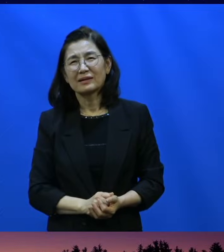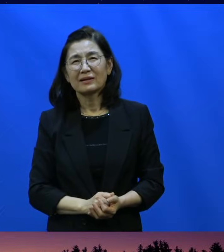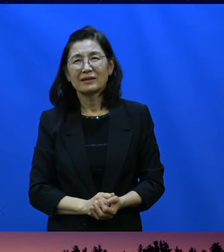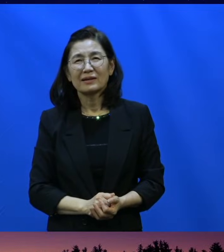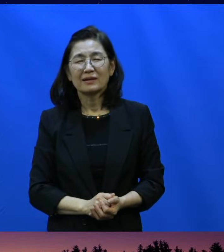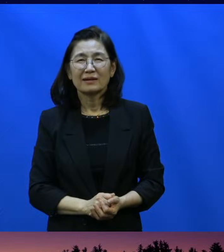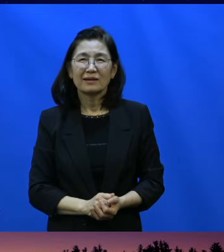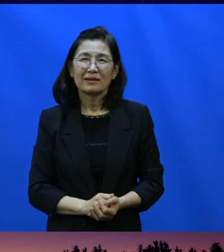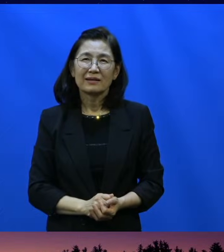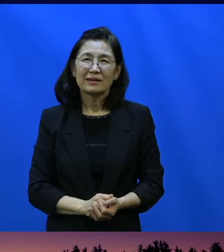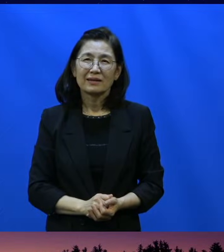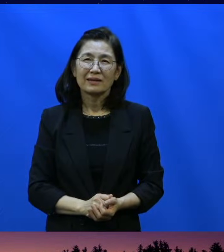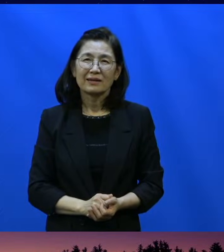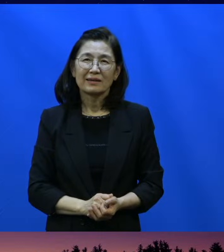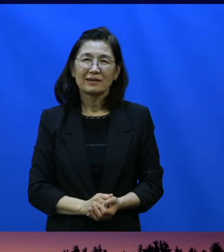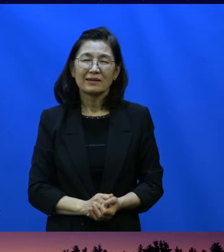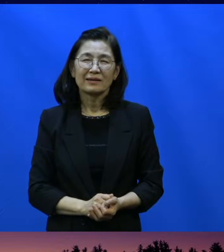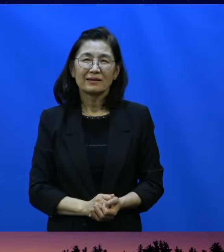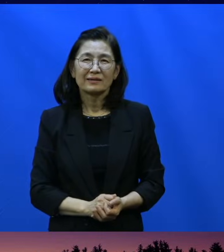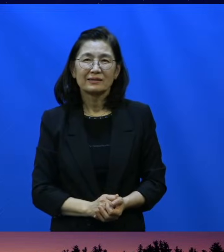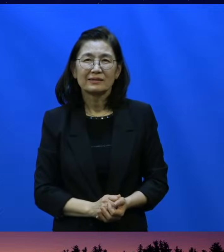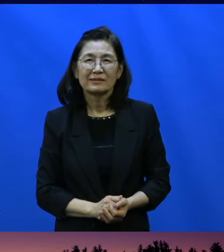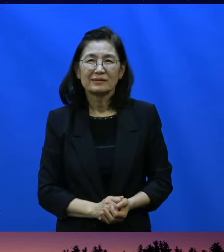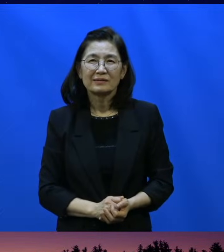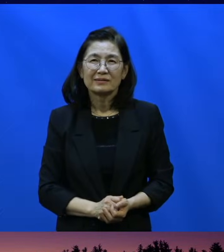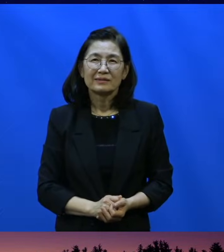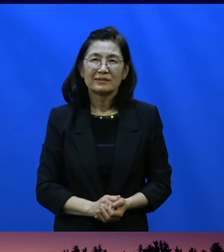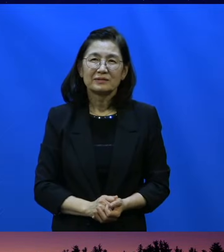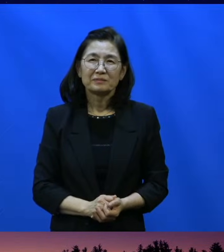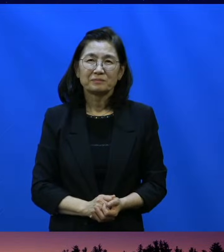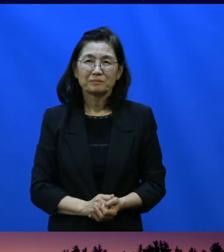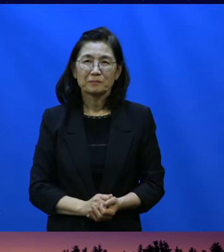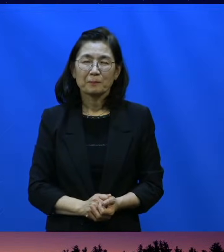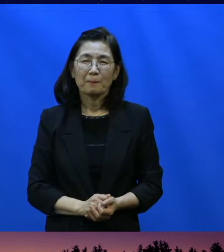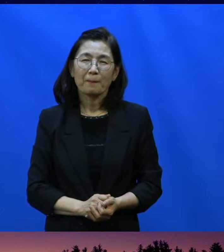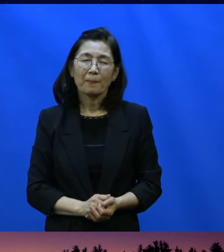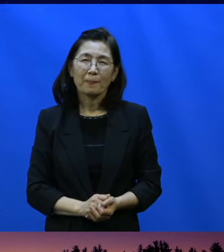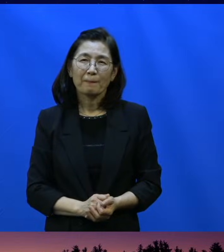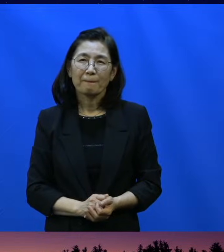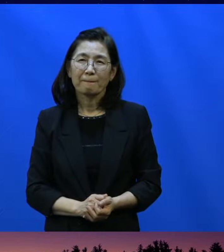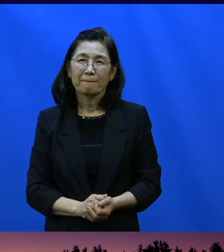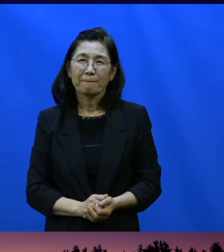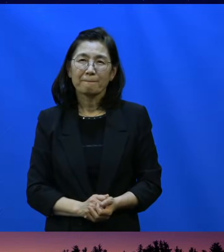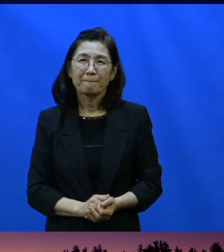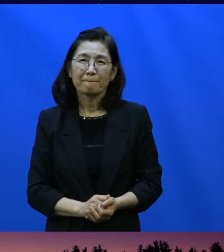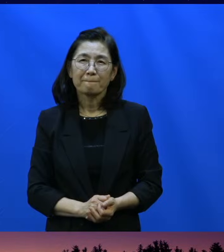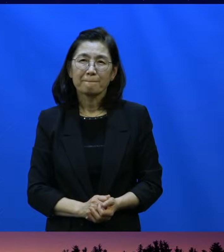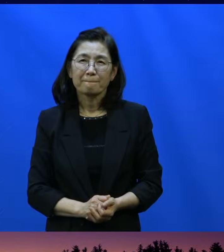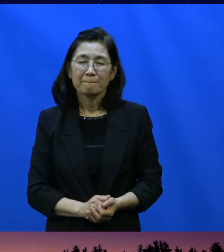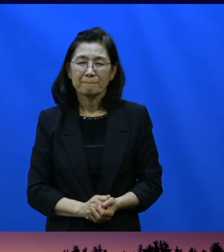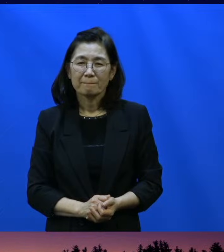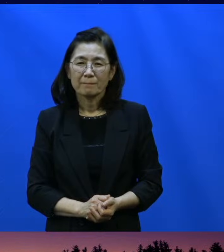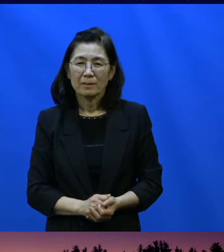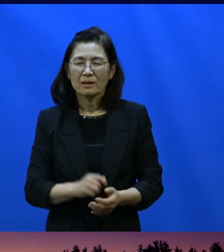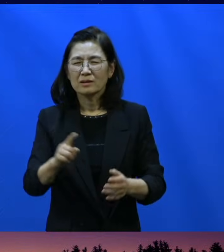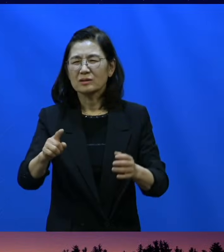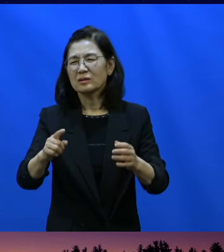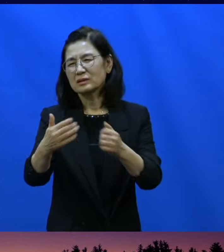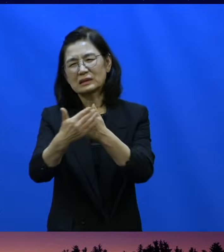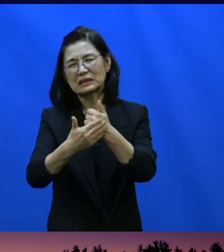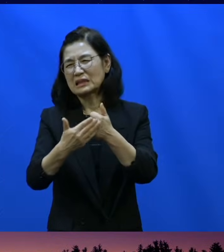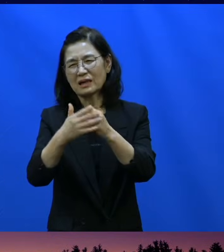나오기는 하겠죠. 그러면 지옥 가기 싫으니까 막 무서워가지고 나오겠죠. 그거 무슨 은혜겠어? 그러니까 아무것도